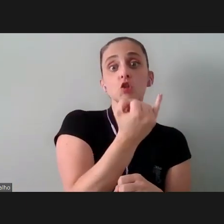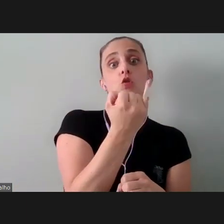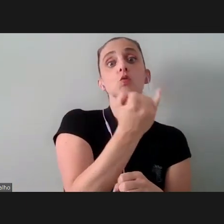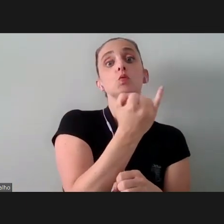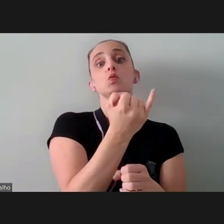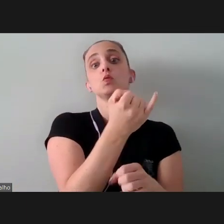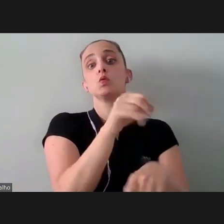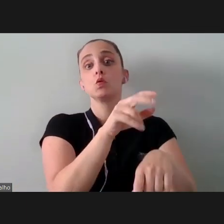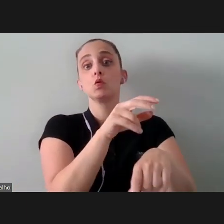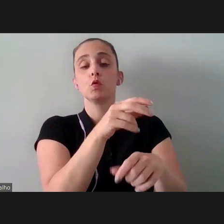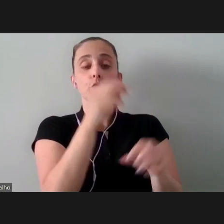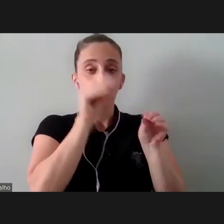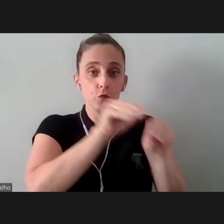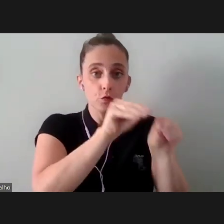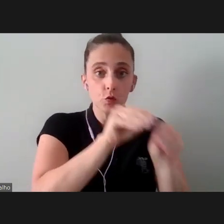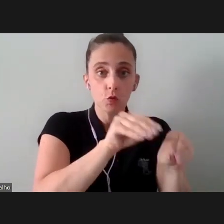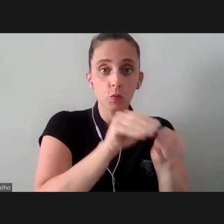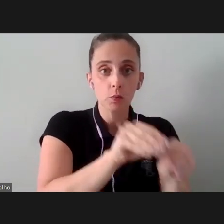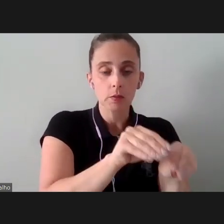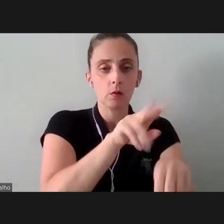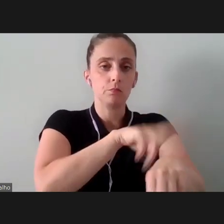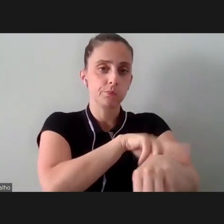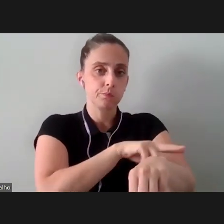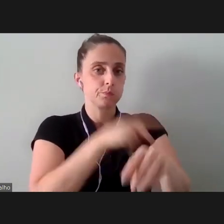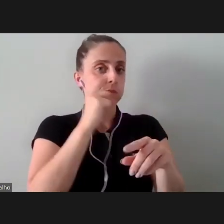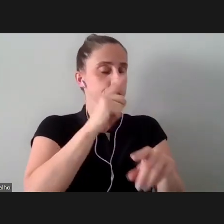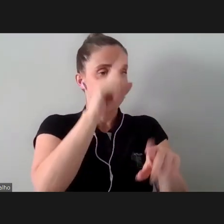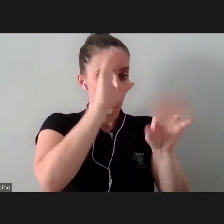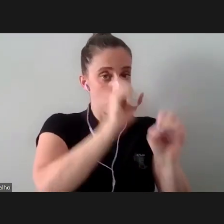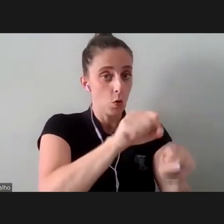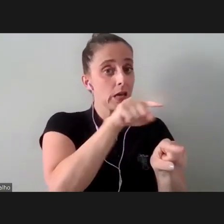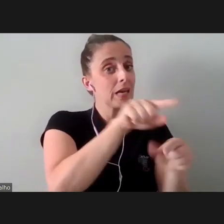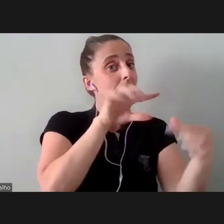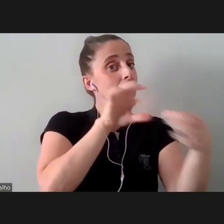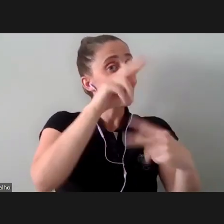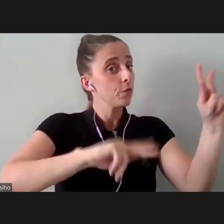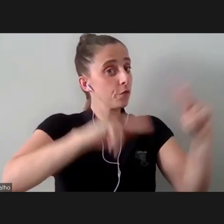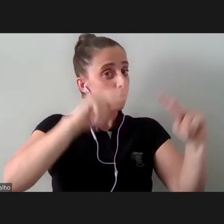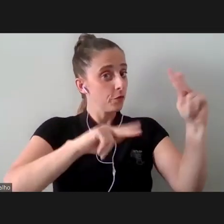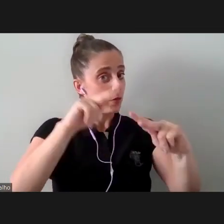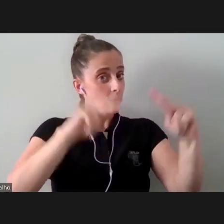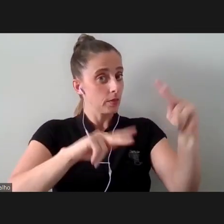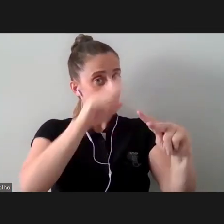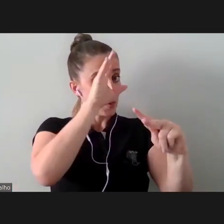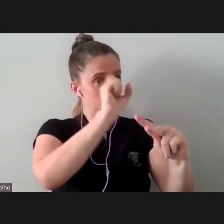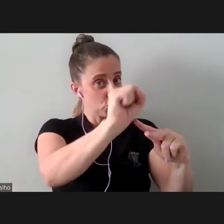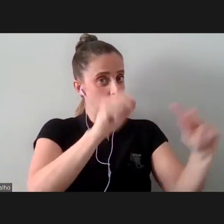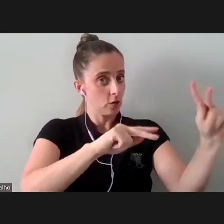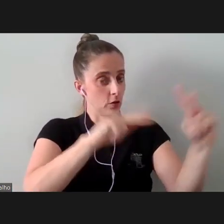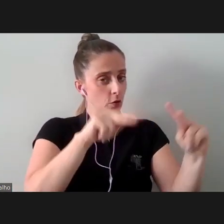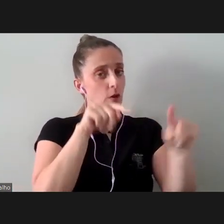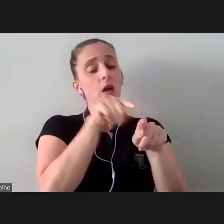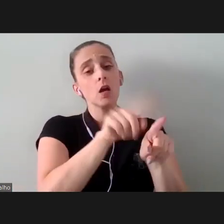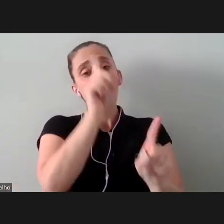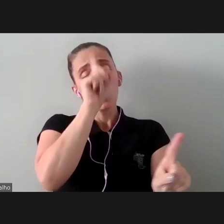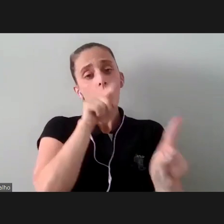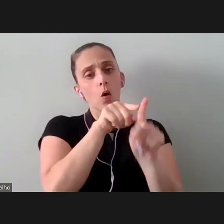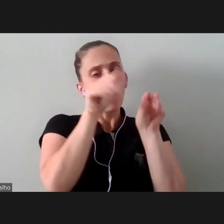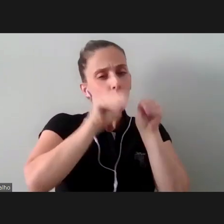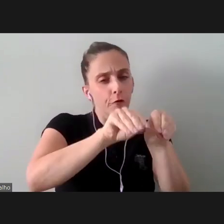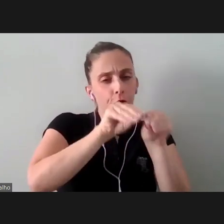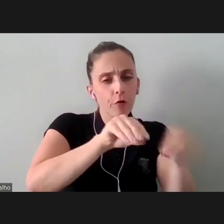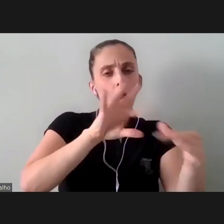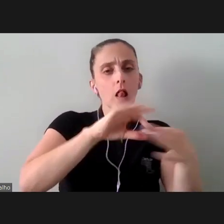Públicas, que era um serviço do Ministério das Finanças, que tinha a vocação de formar em matérias de